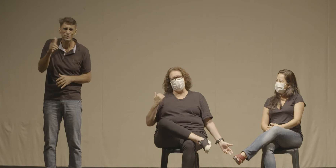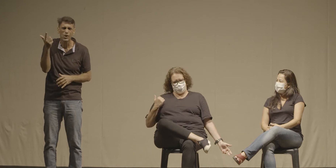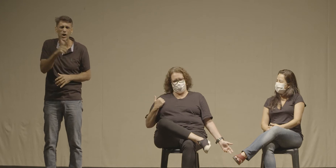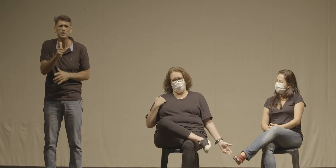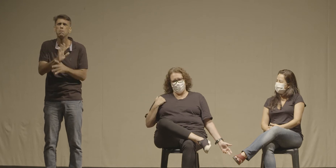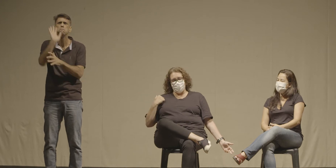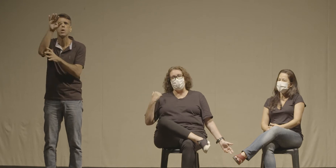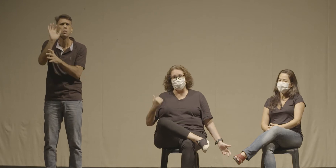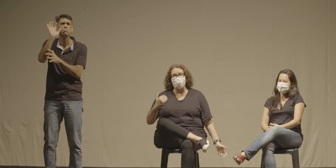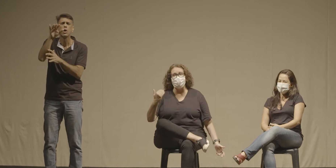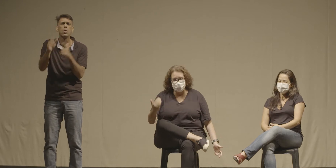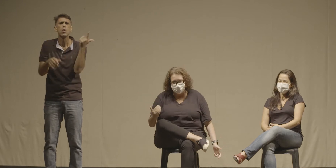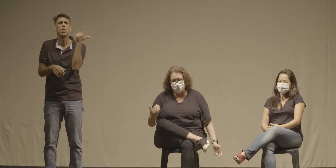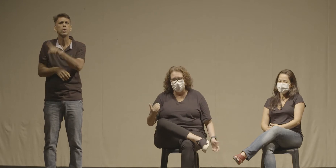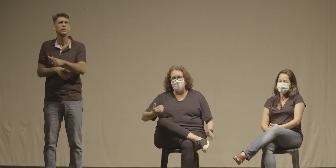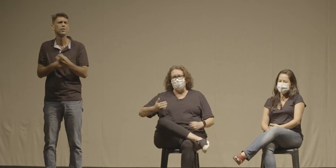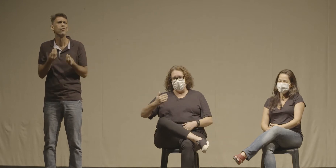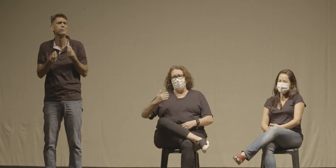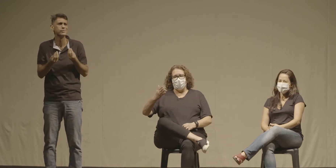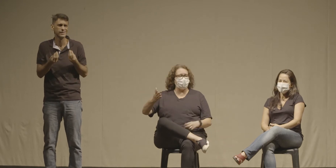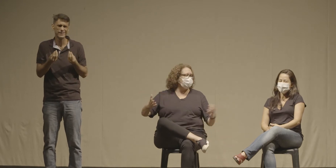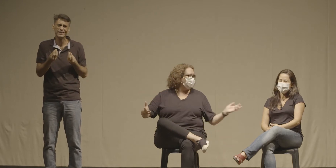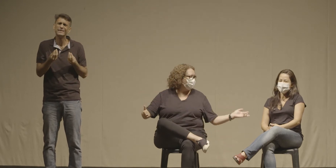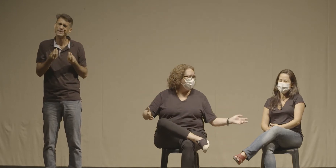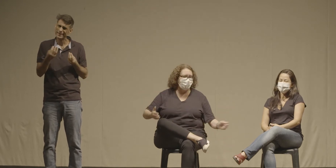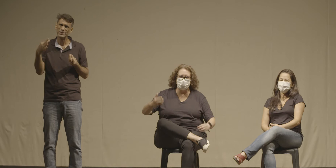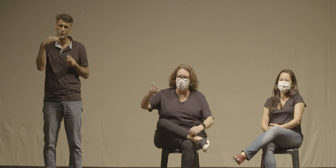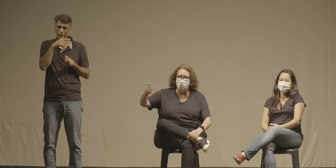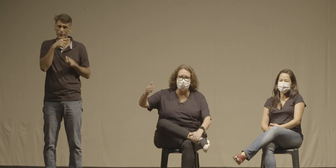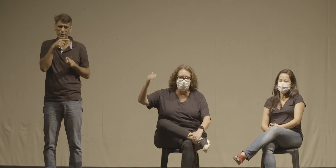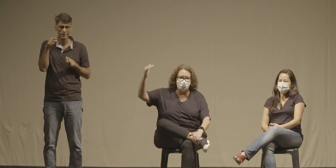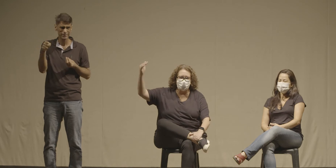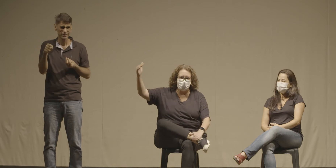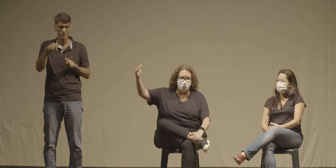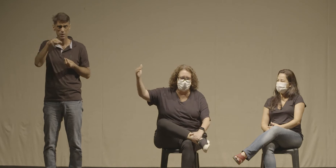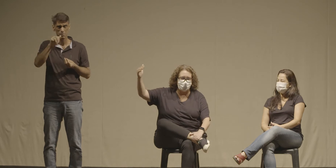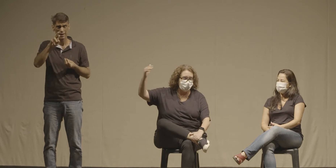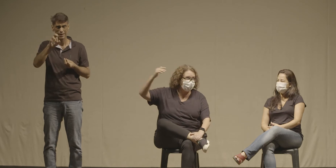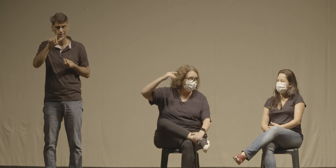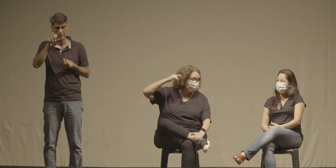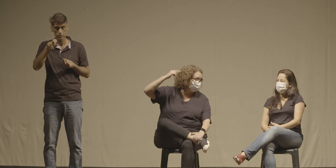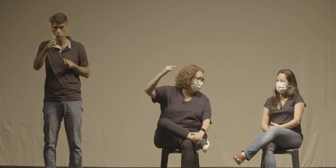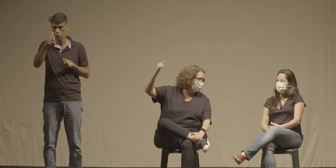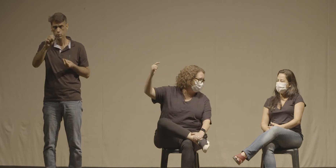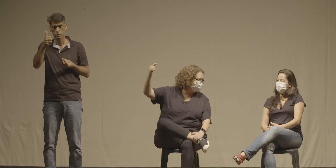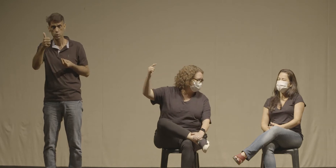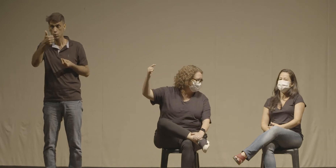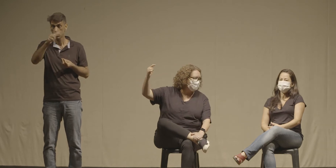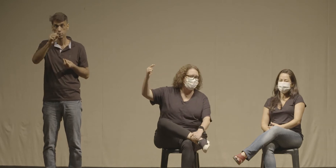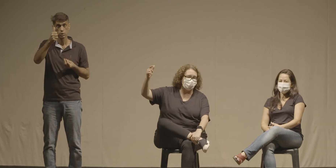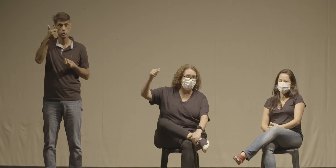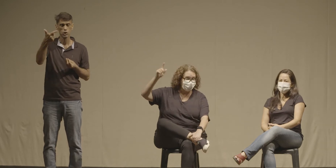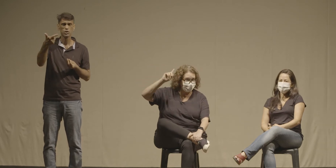gente entender o que significa, né? A gente vê, a Marlene tinha 81, a Nilza tinha